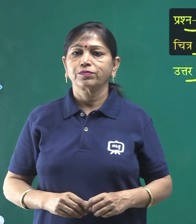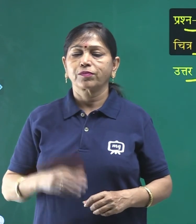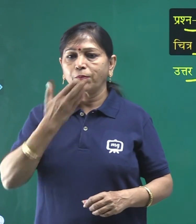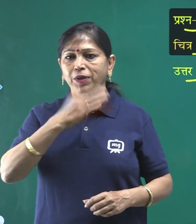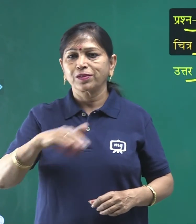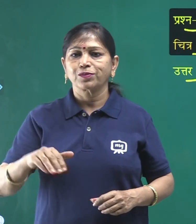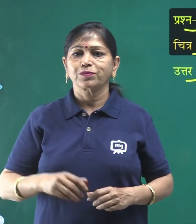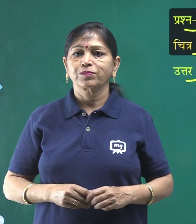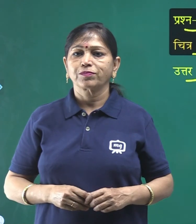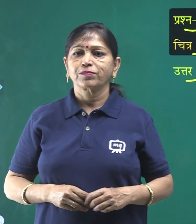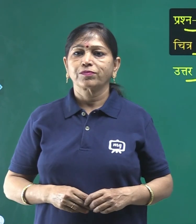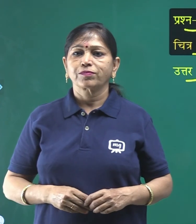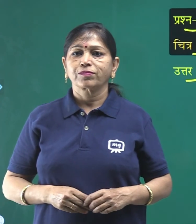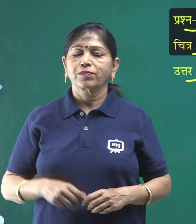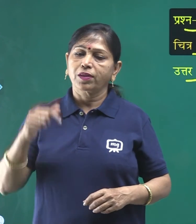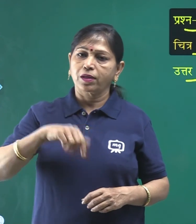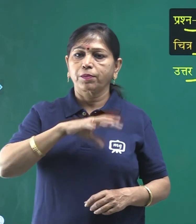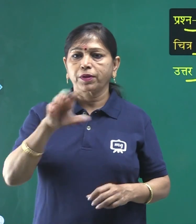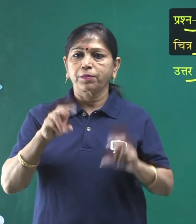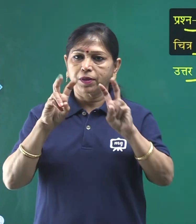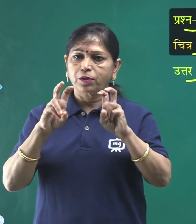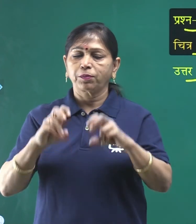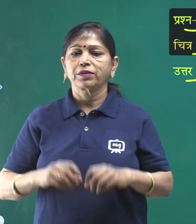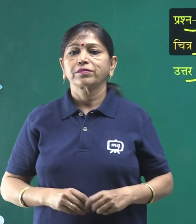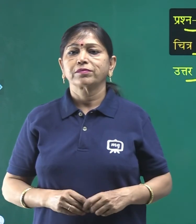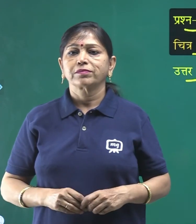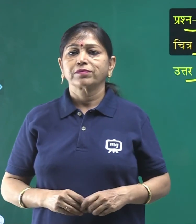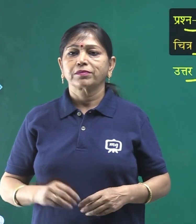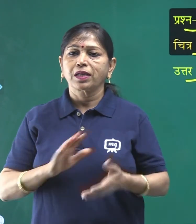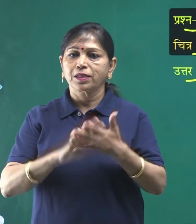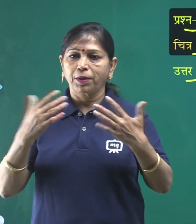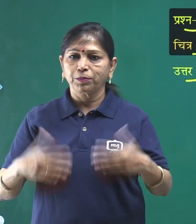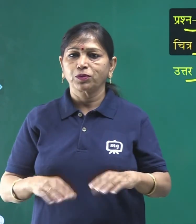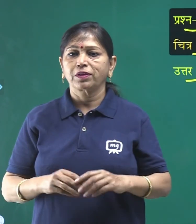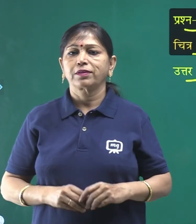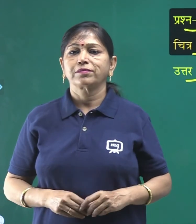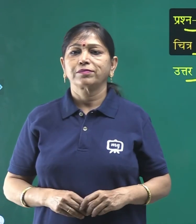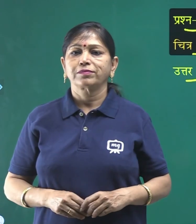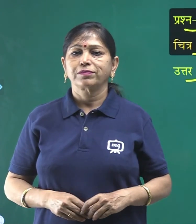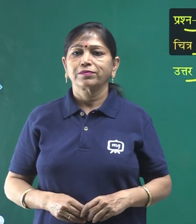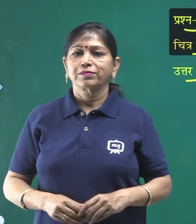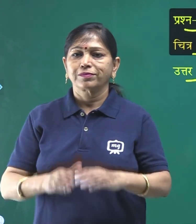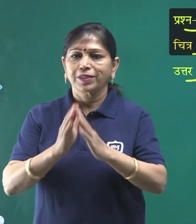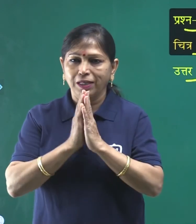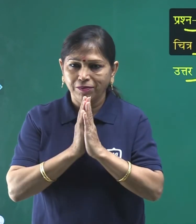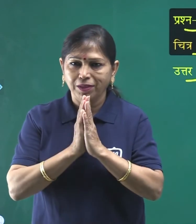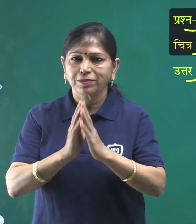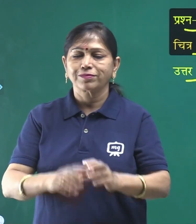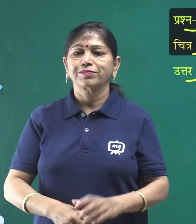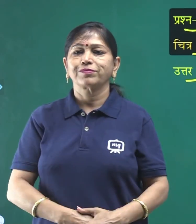बच्चों, यहाँ पर हमारा यह अध्याय समाप्त होता है। धन्यवाद।